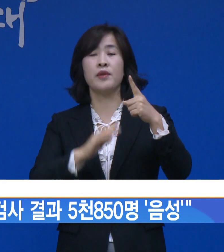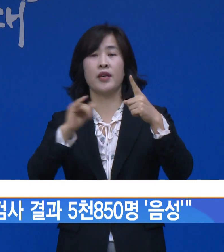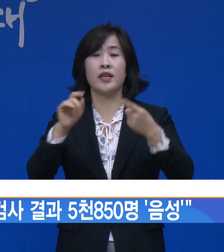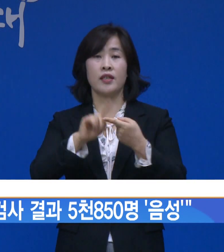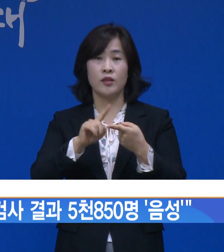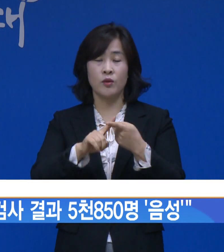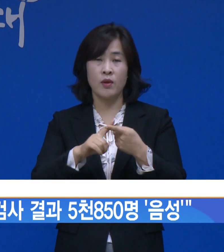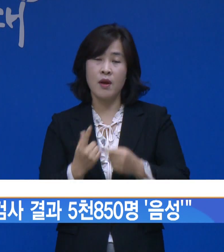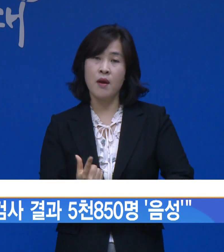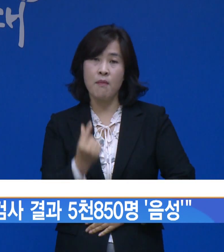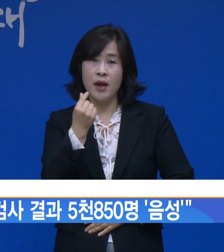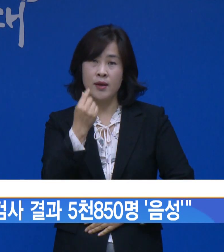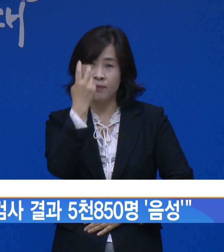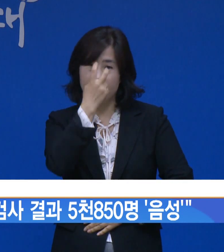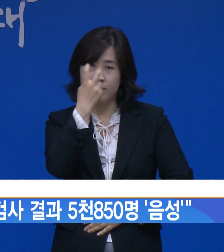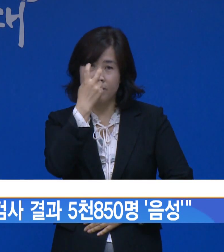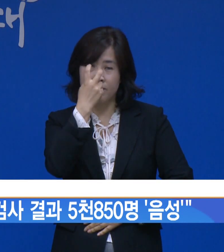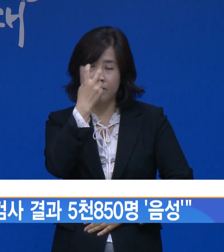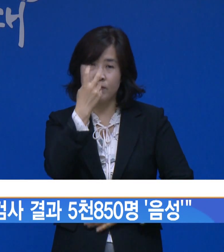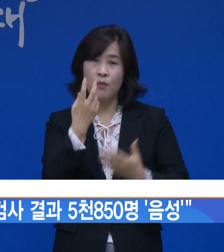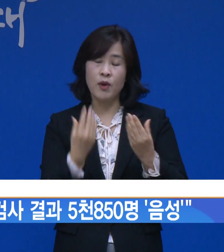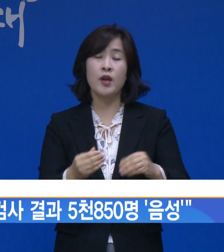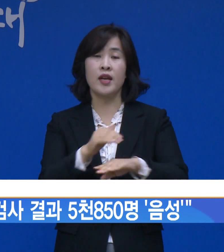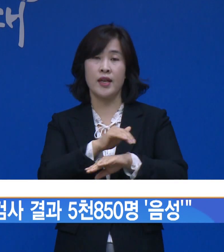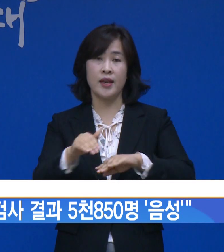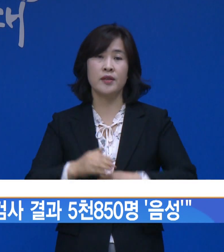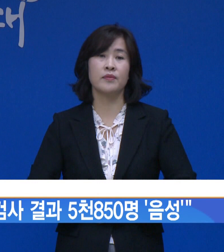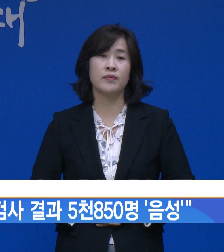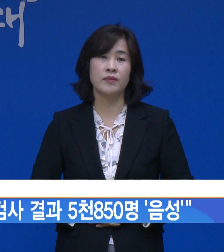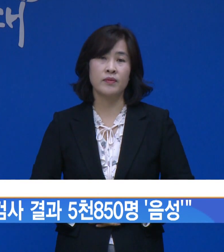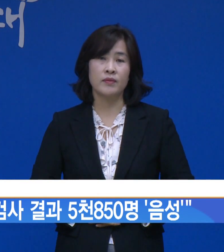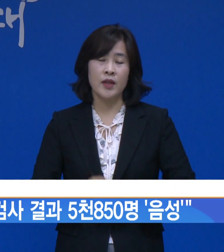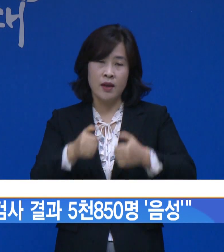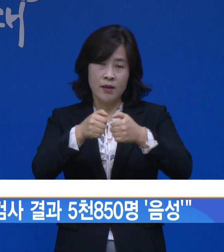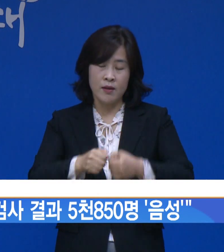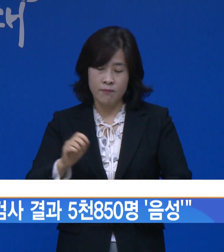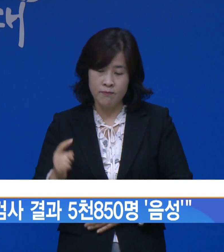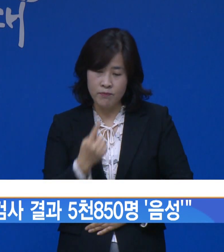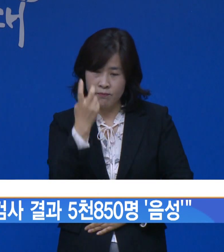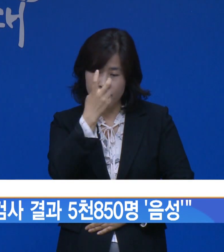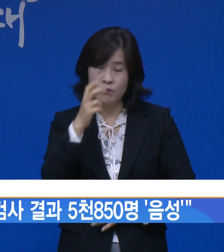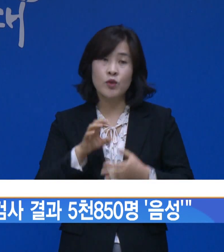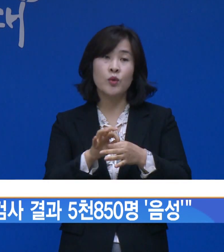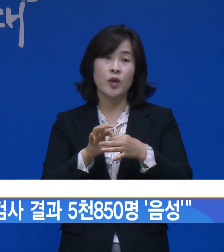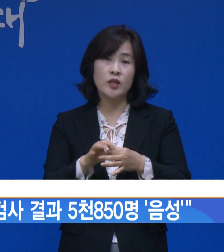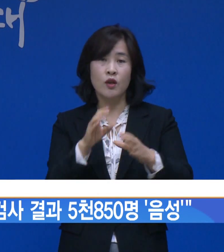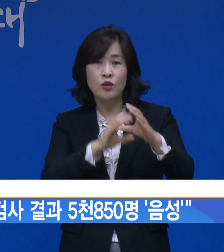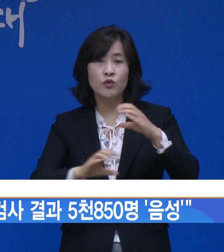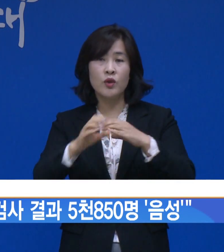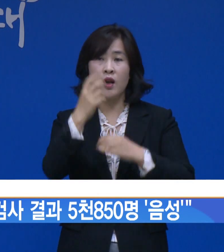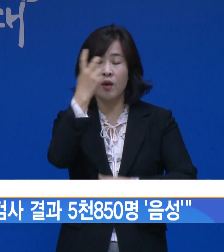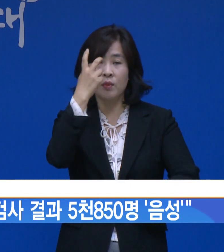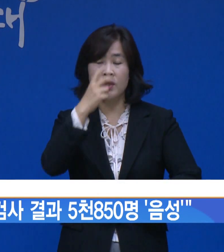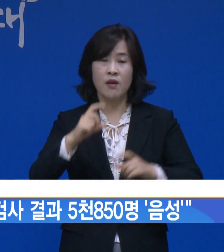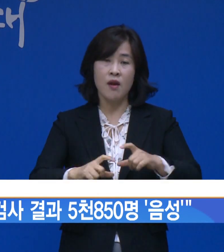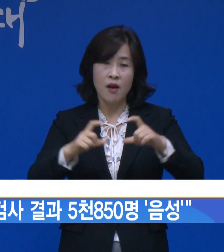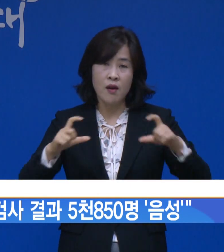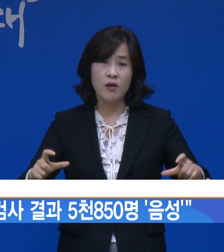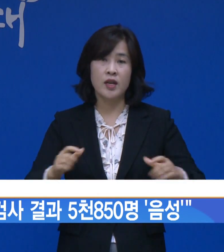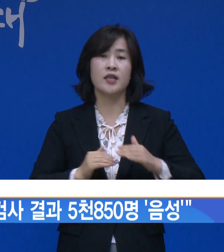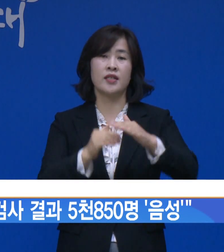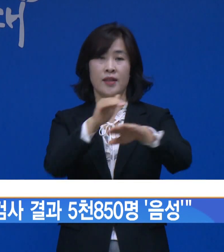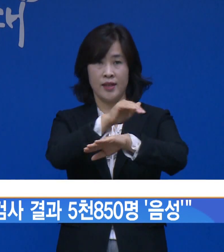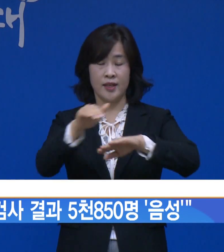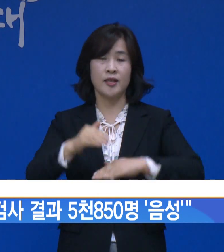대해서도 신속하게 검사를 마무리하고 심층 여각조사를 통해서 추가 검사를 폭넓게